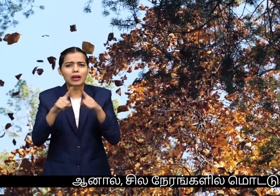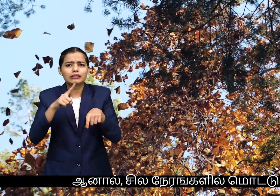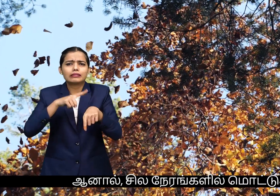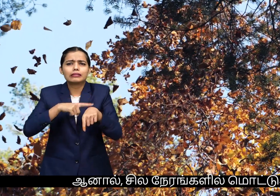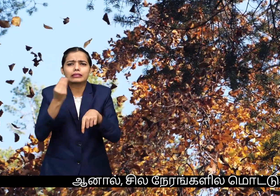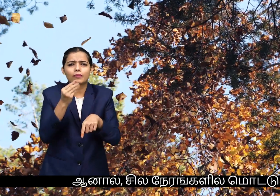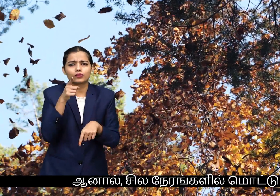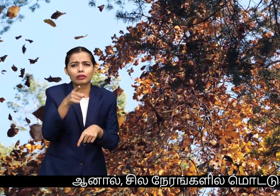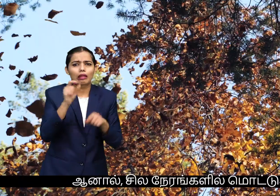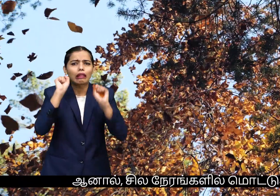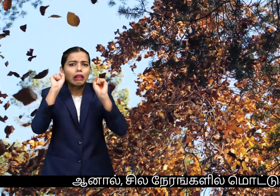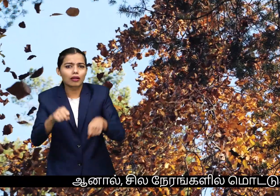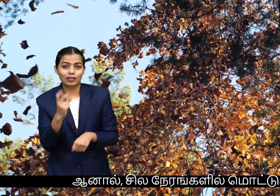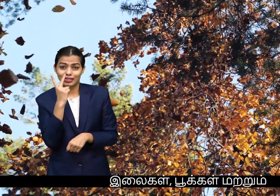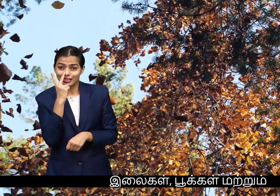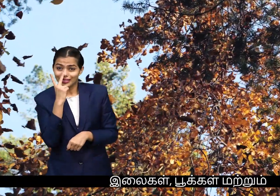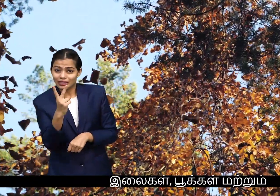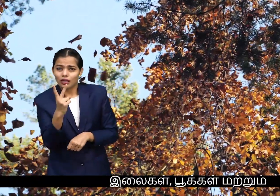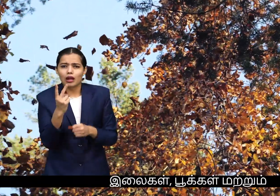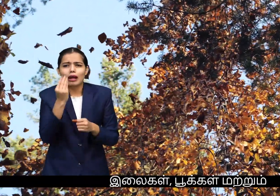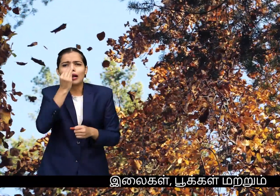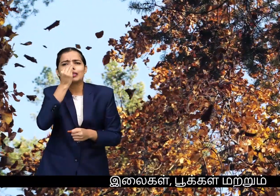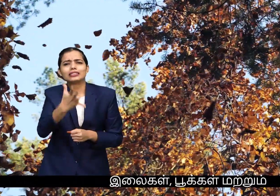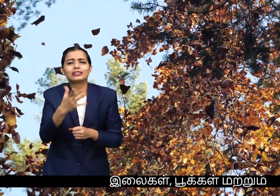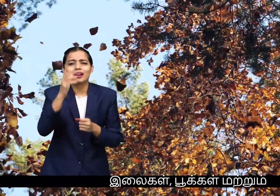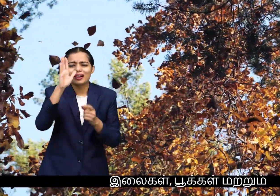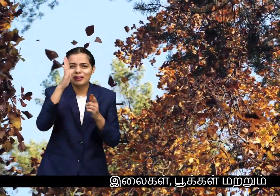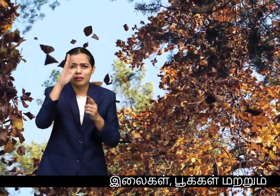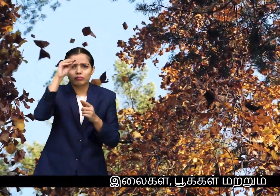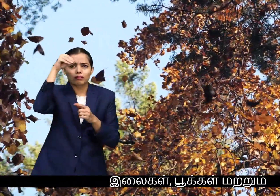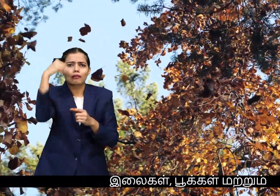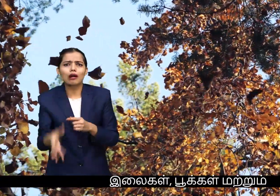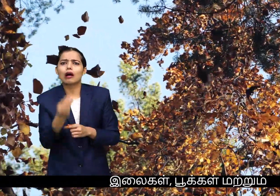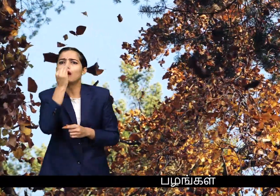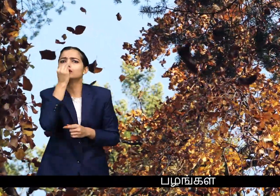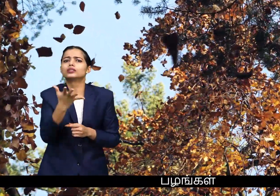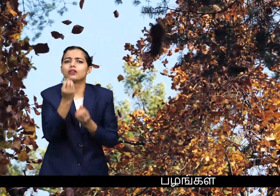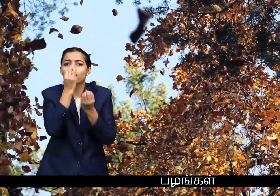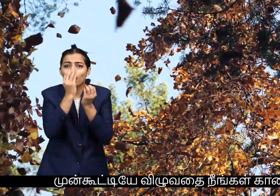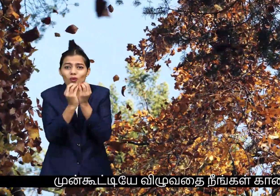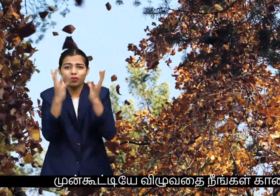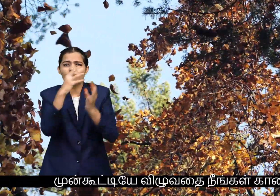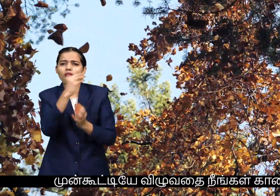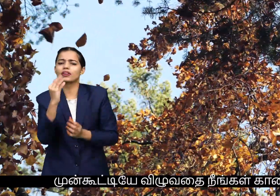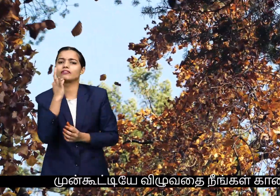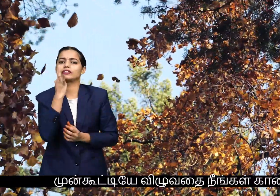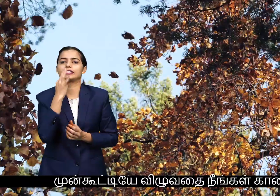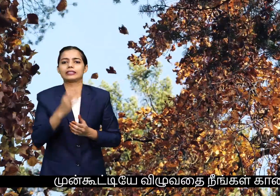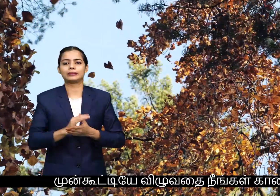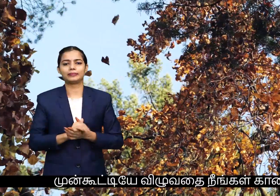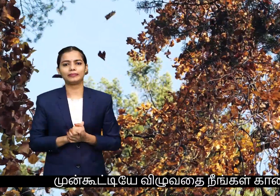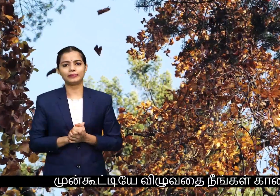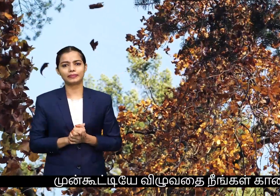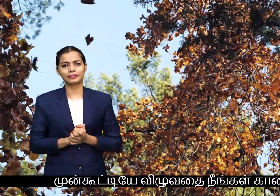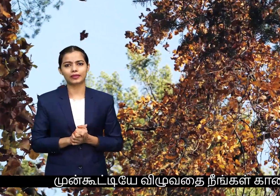ஆனால் சில நேரங்களில் மொட்டுகள், இலைகள், பூக்கள் மற்றும் பழங்கள் முன்கூட்டியே விழுவதை